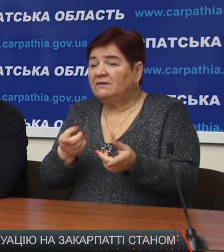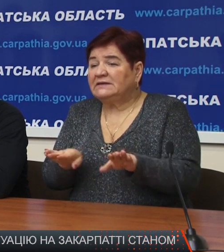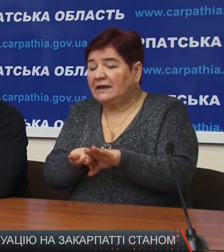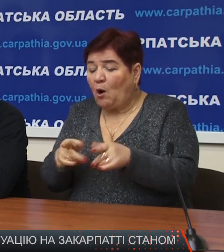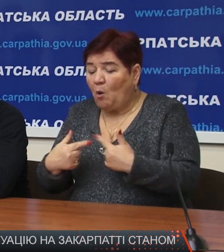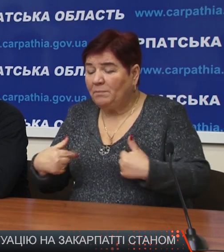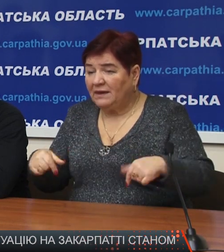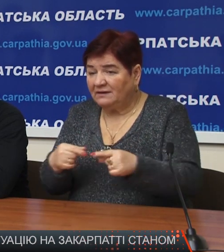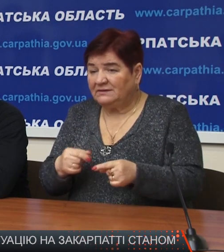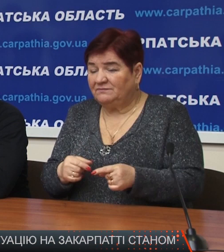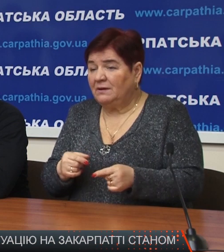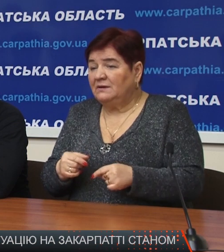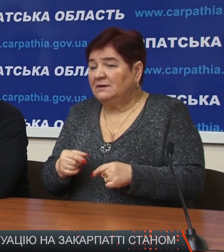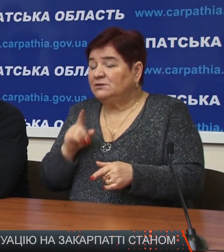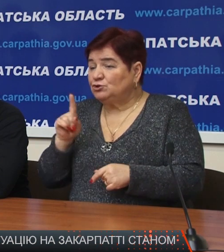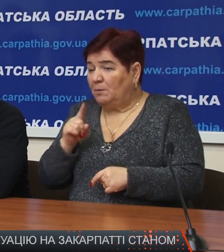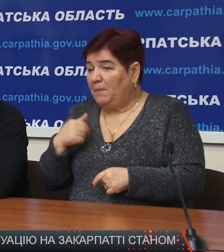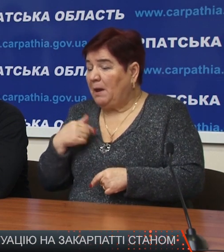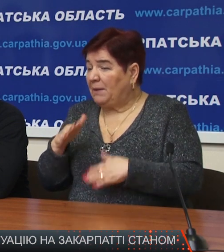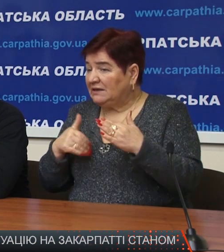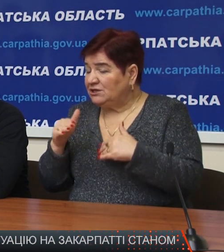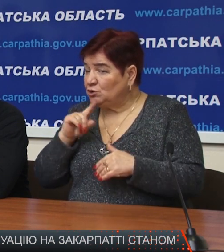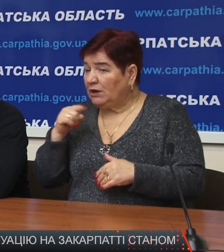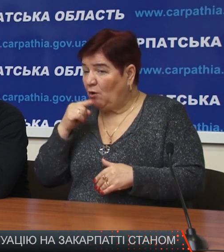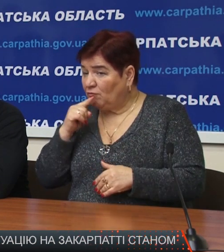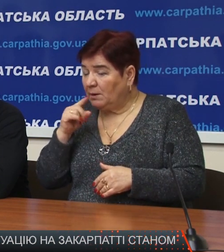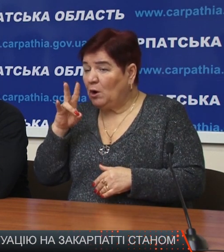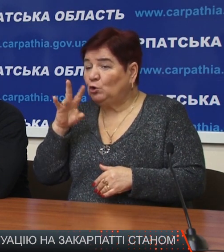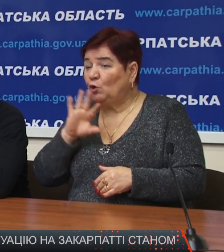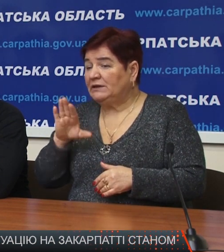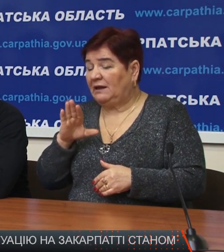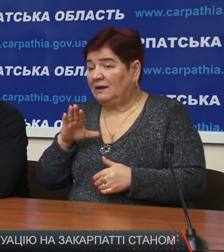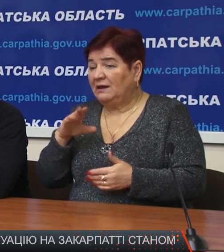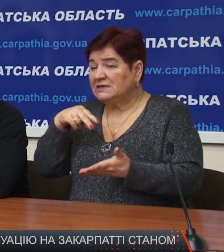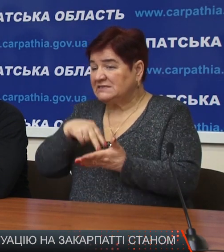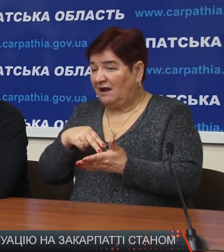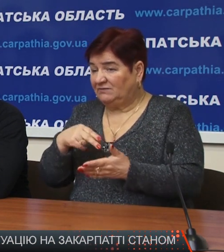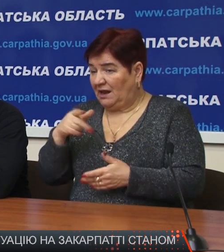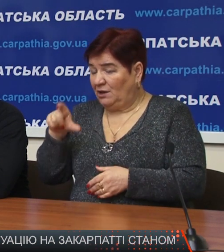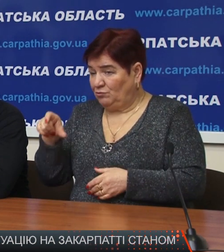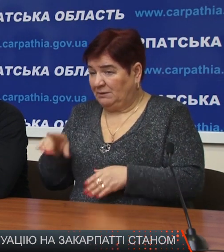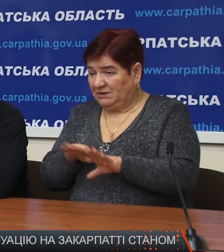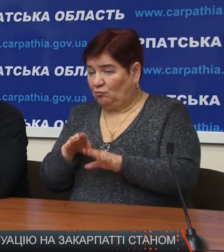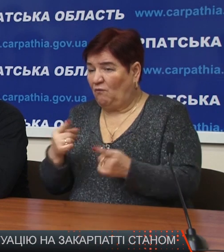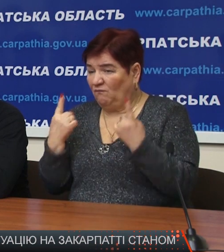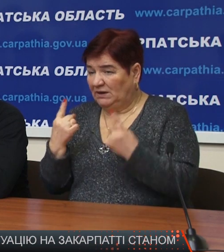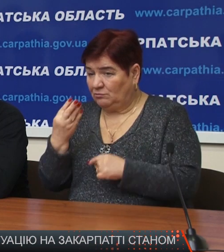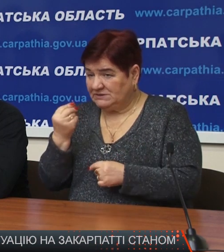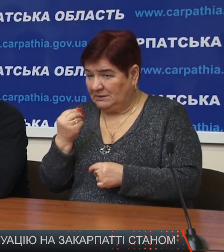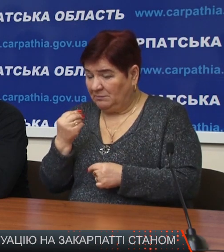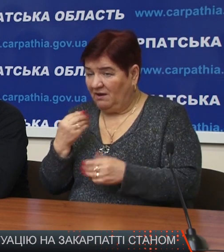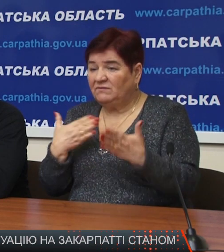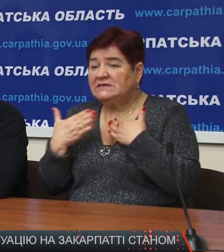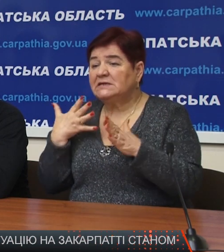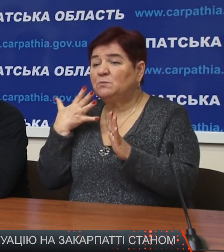таких об'єктів. Ми поки що про це не говоримо, але не ставте людям ціни. Мені зараз телефонують, телефон гарячий. Будь ласка, з порозумінням віднесіться.